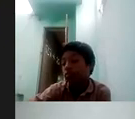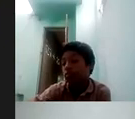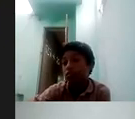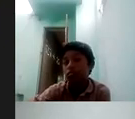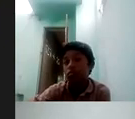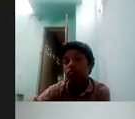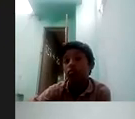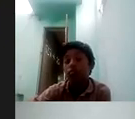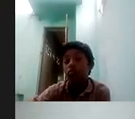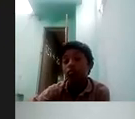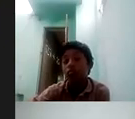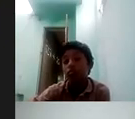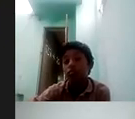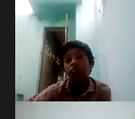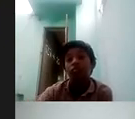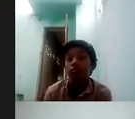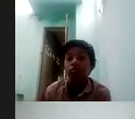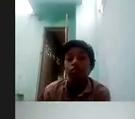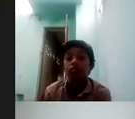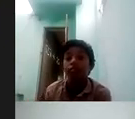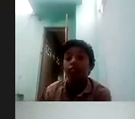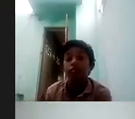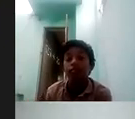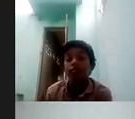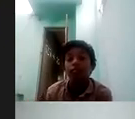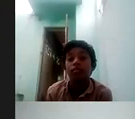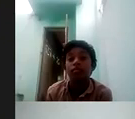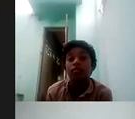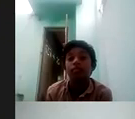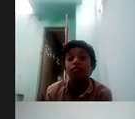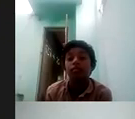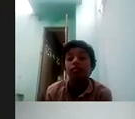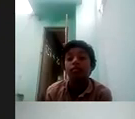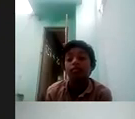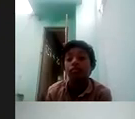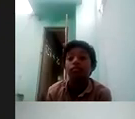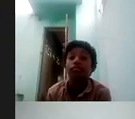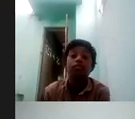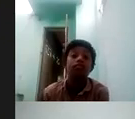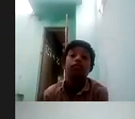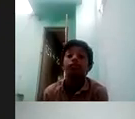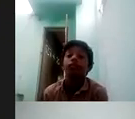Gurukulam help to old age home. Wow. Wow. Nagalakshmi. I help to my